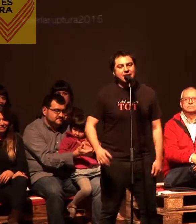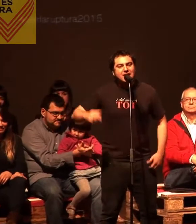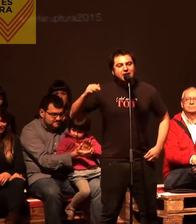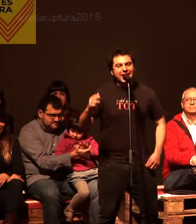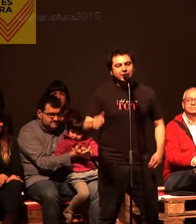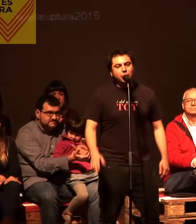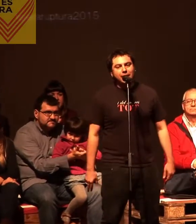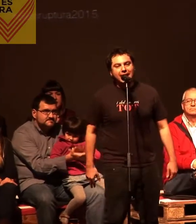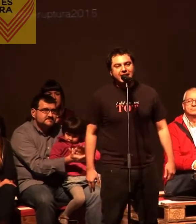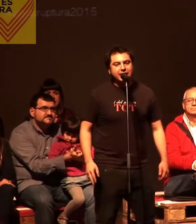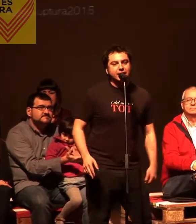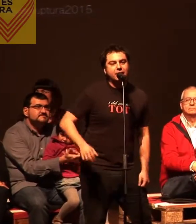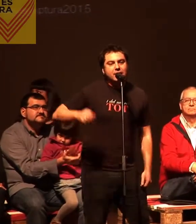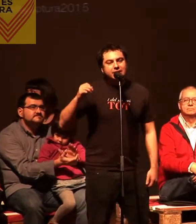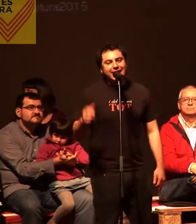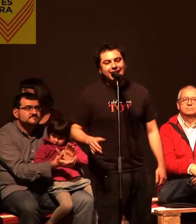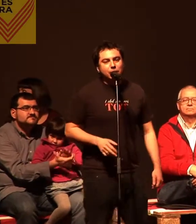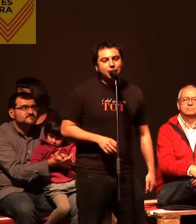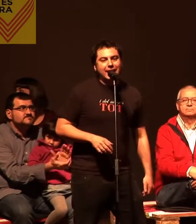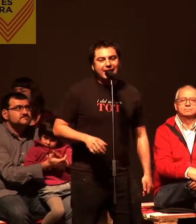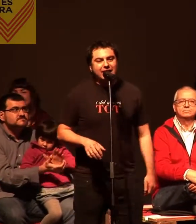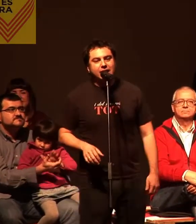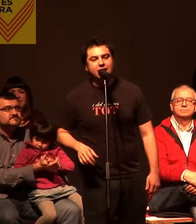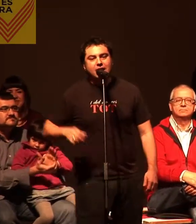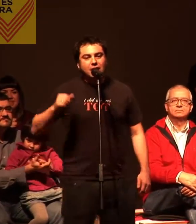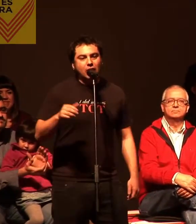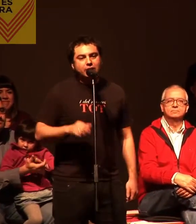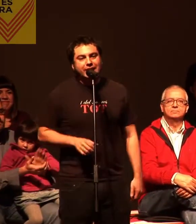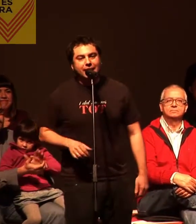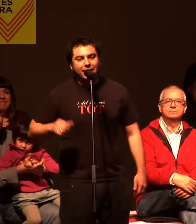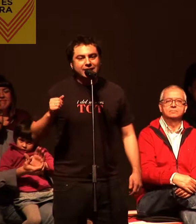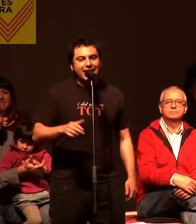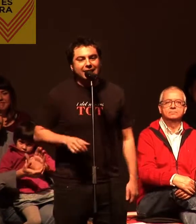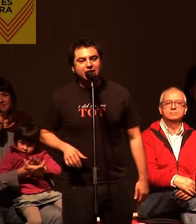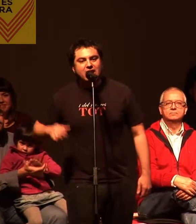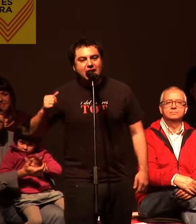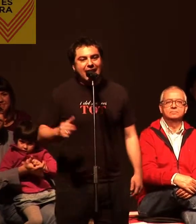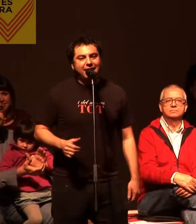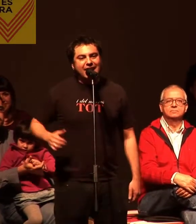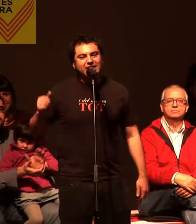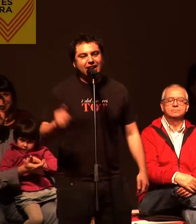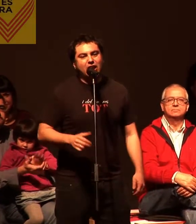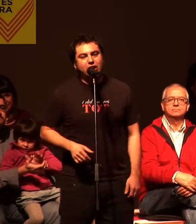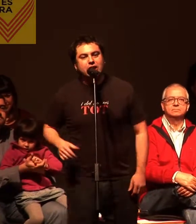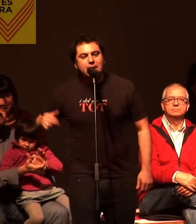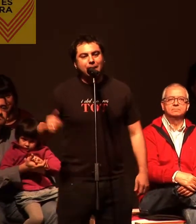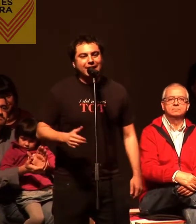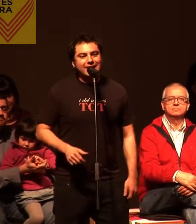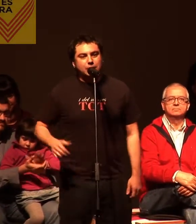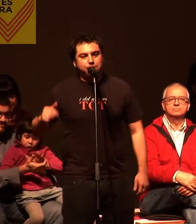volem desobeir, desobeir contra farsans, lladres